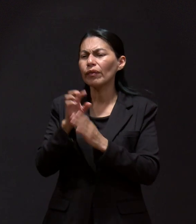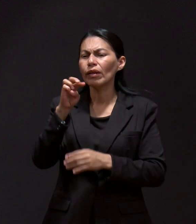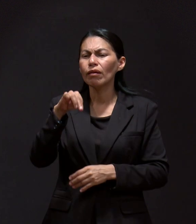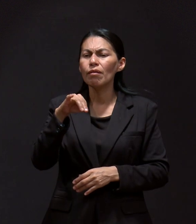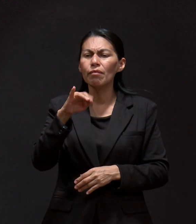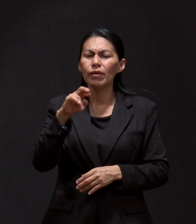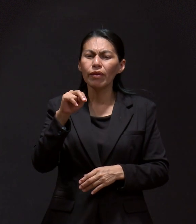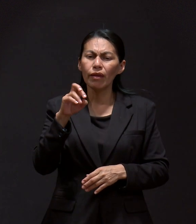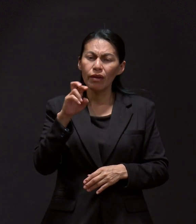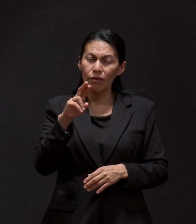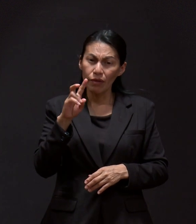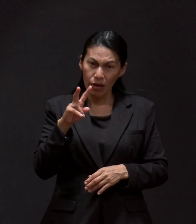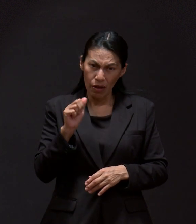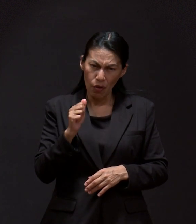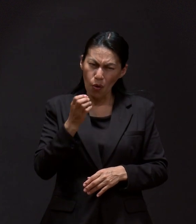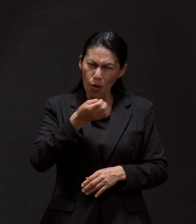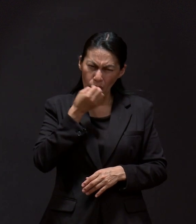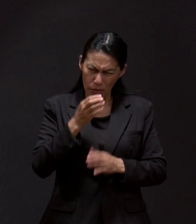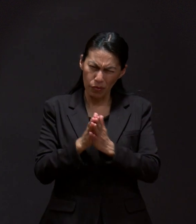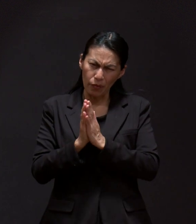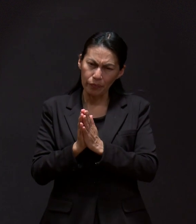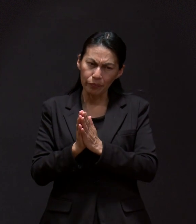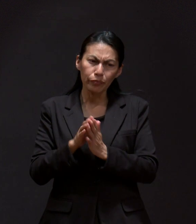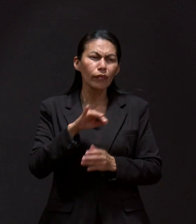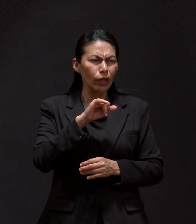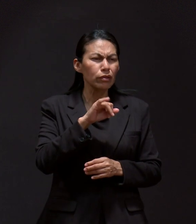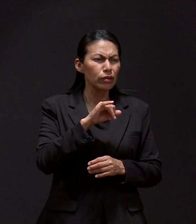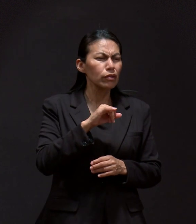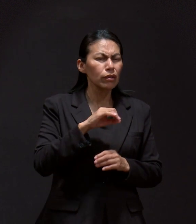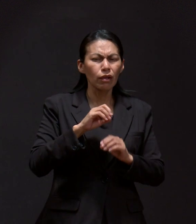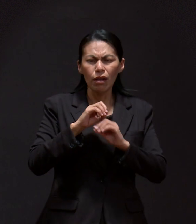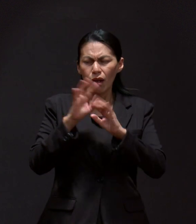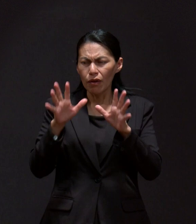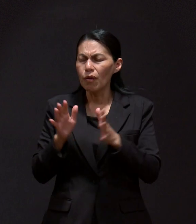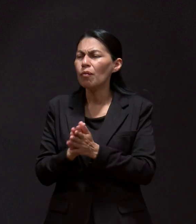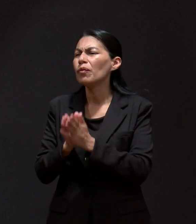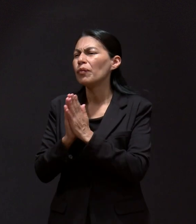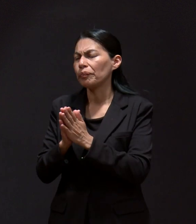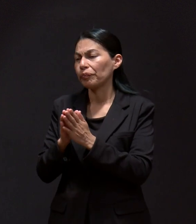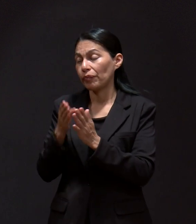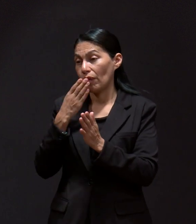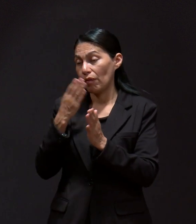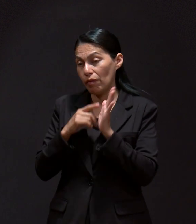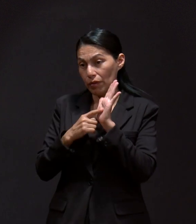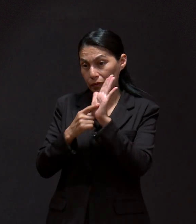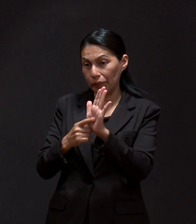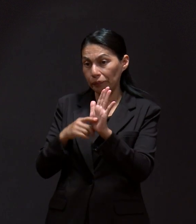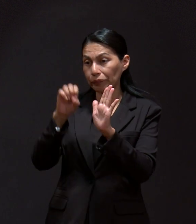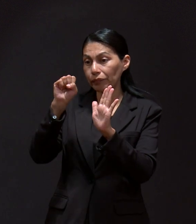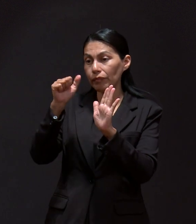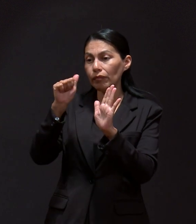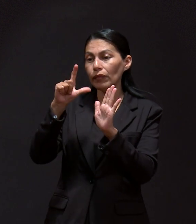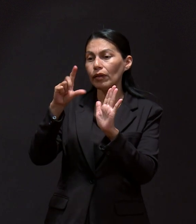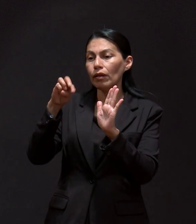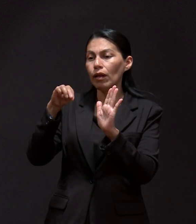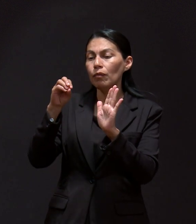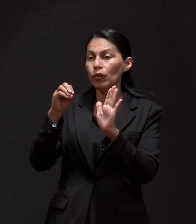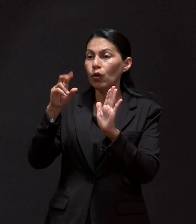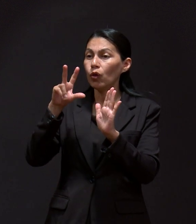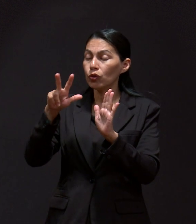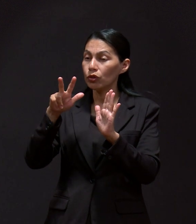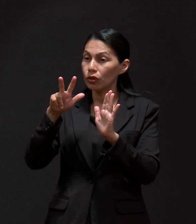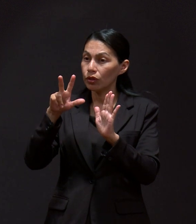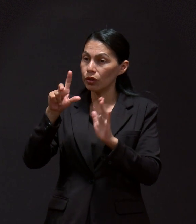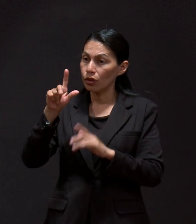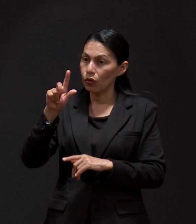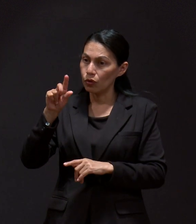minerva que nos dirige en una oración si quisiera compartir pastor para la palabra de dios en el salmo 88